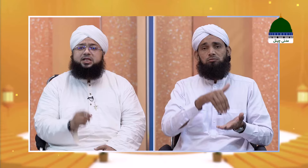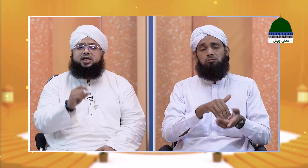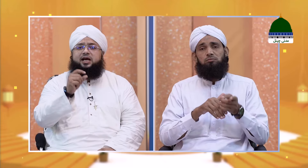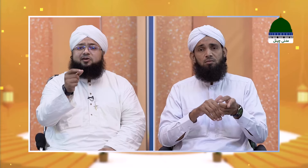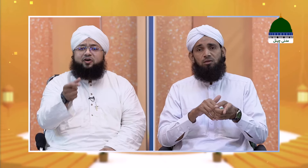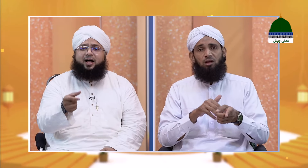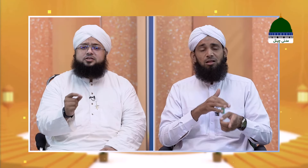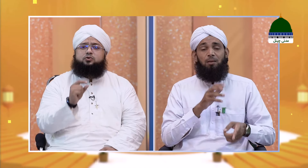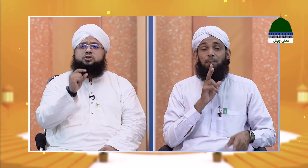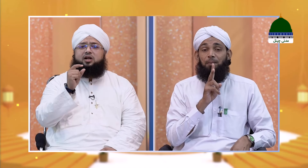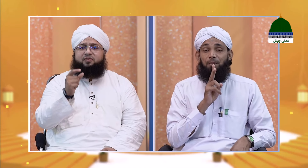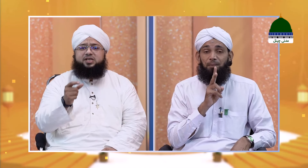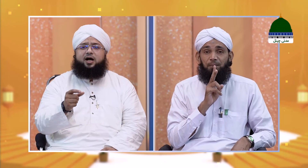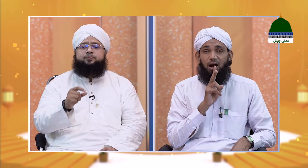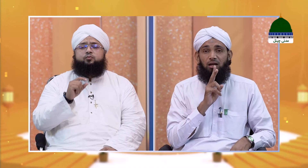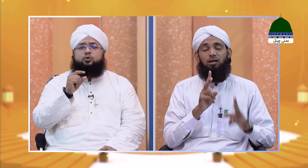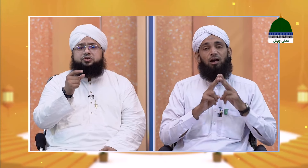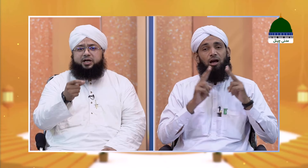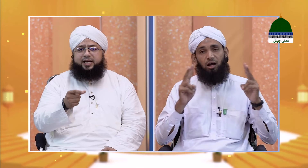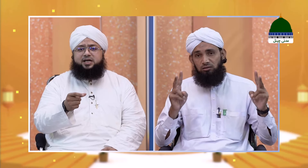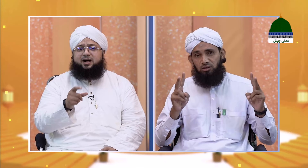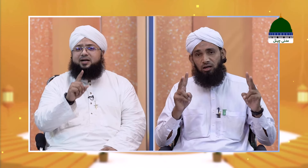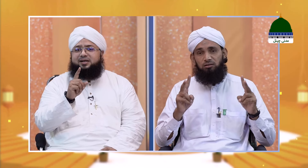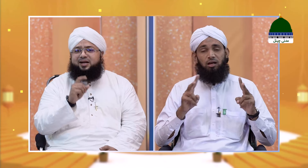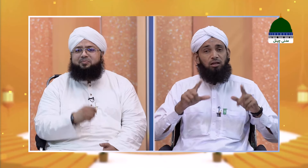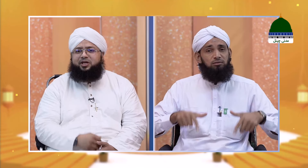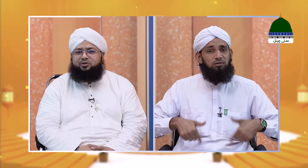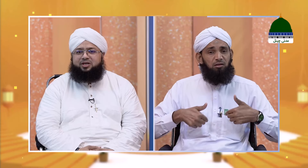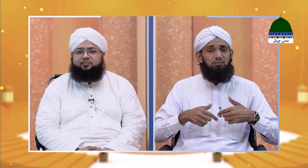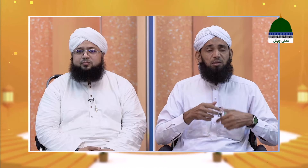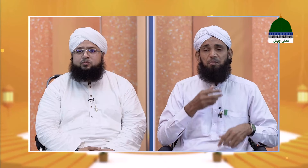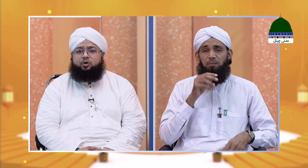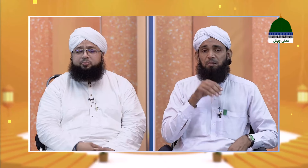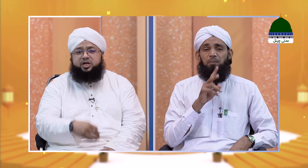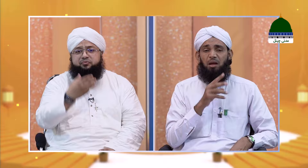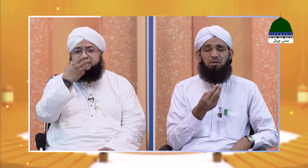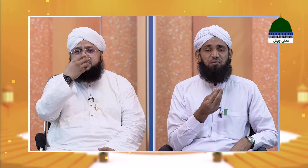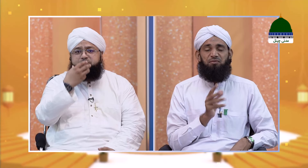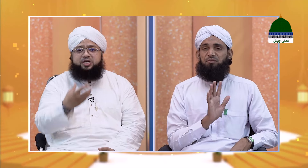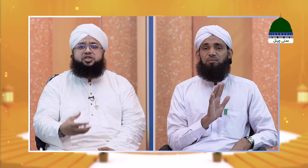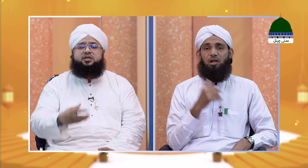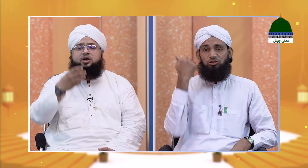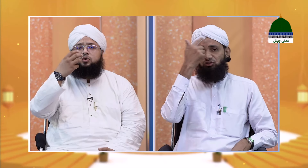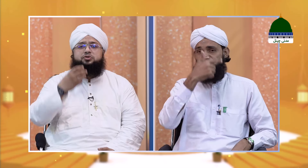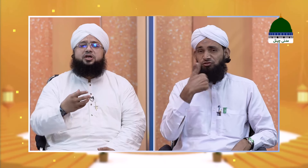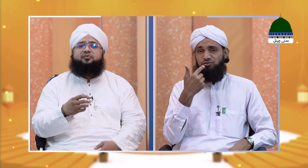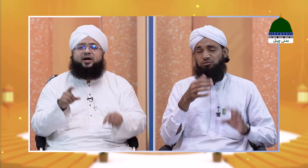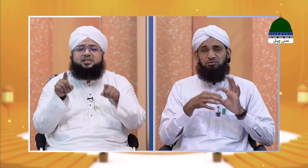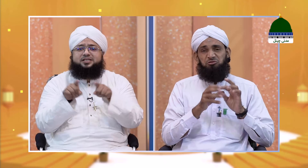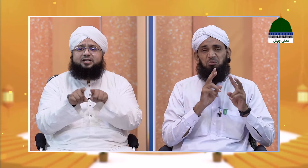کے الفاظ، اس کا رویہ، اس کا لہجہ نرم نہیں ہوتے، اور پھر فیس ایکسپریشن اس کے الفاظ کے ساتھ